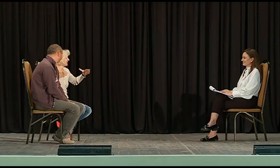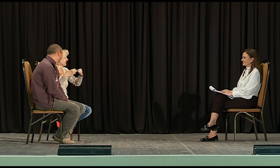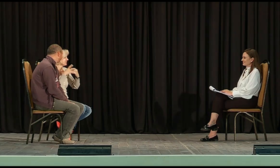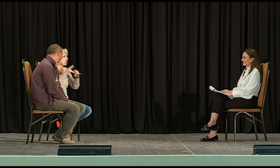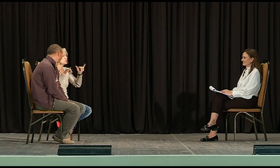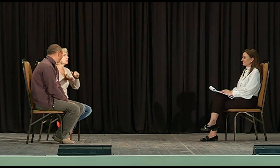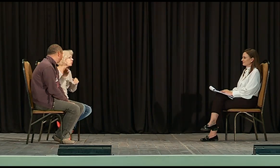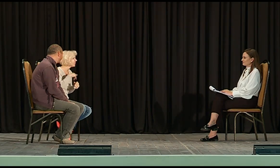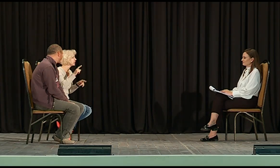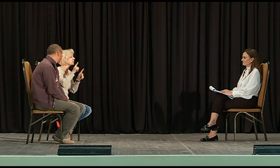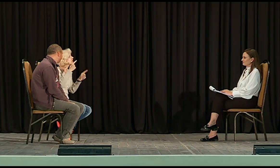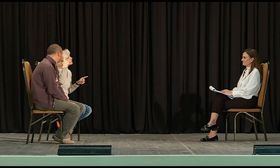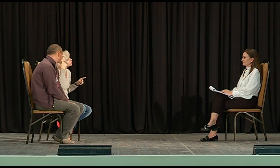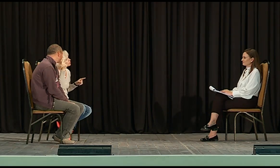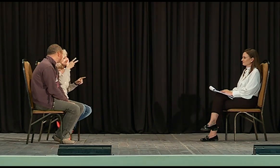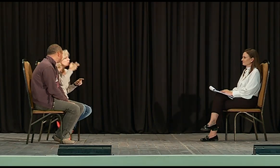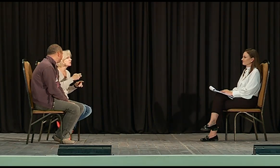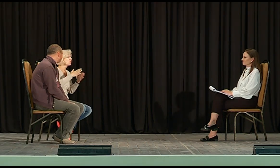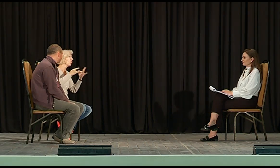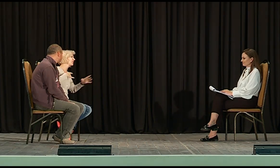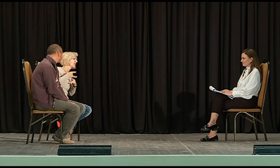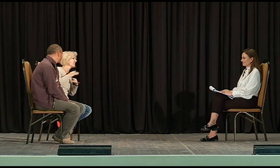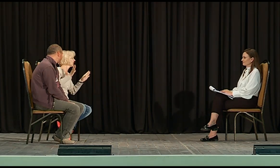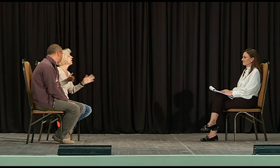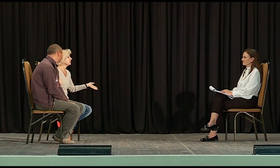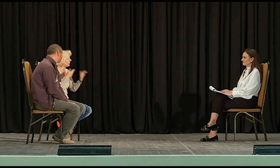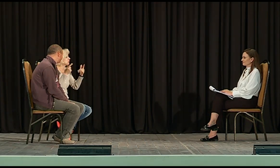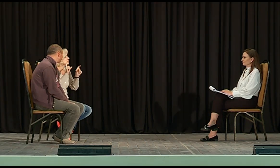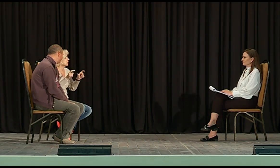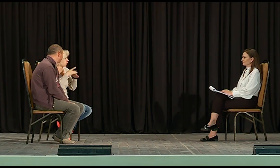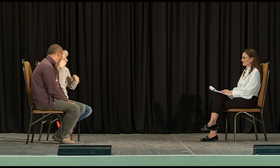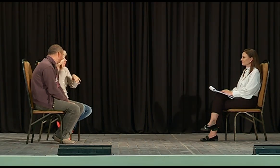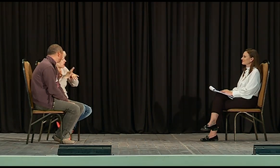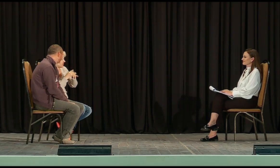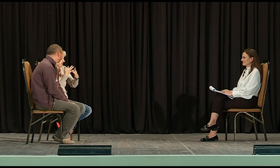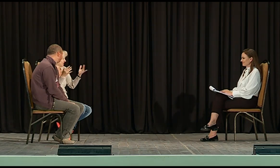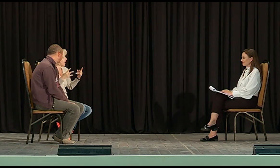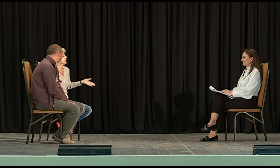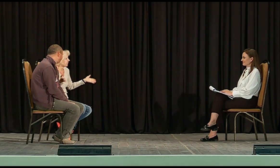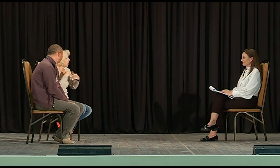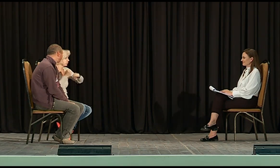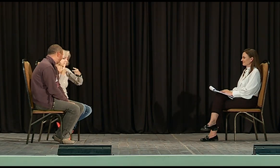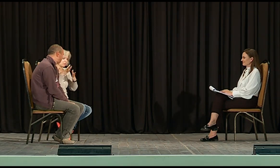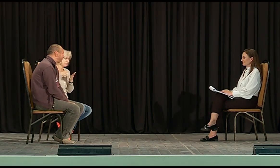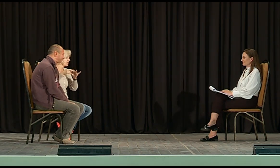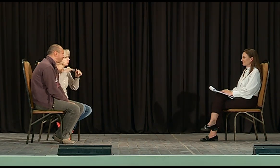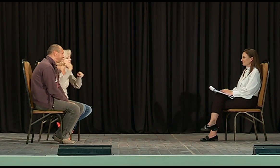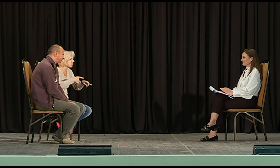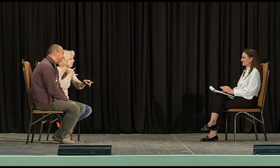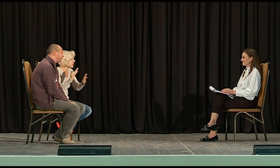Da, fiecare avem familie și să nu stăm acasă, să nu ne plictisim acasă, noi facem diferite